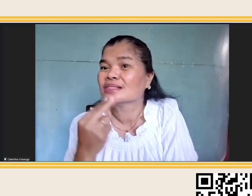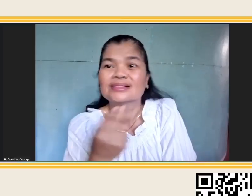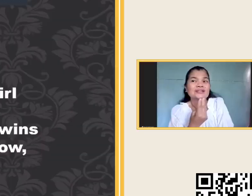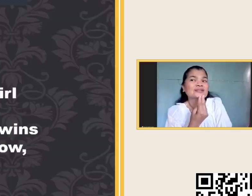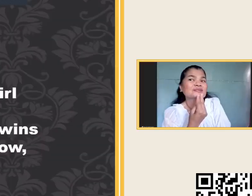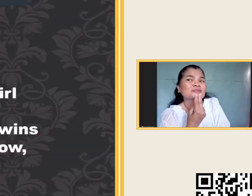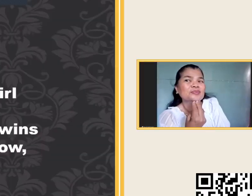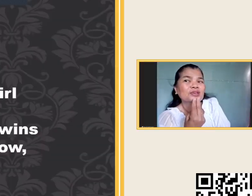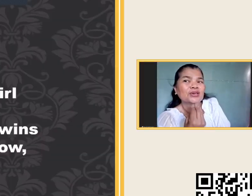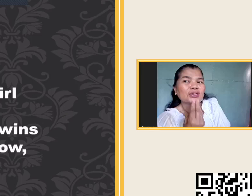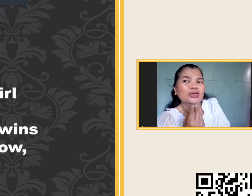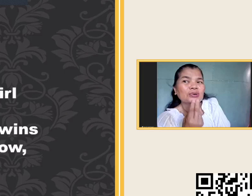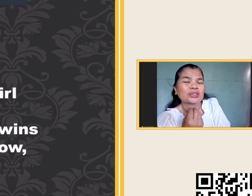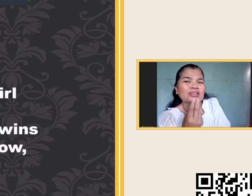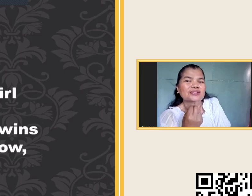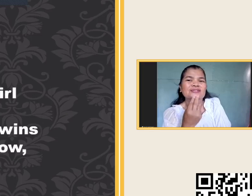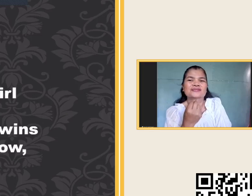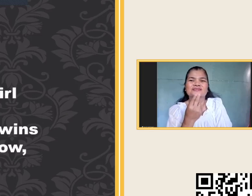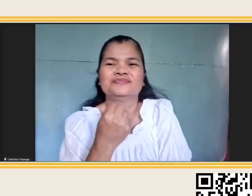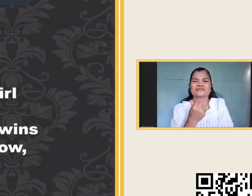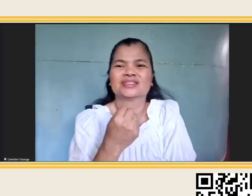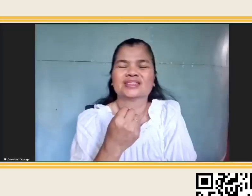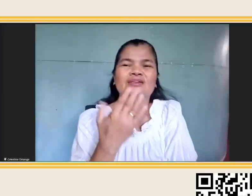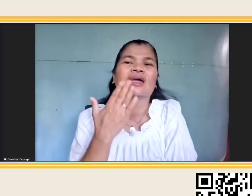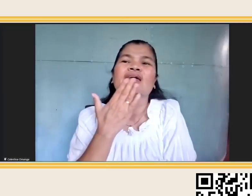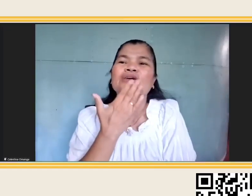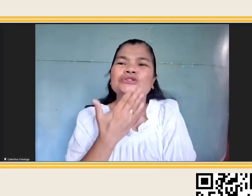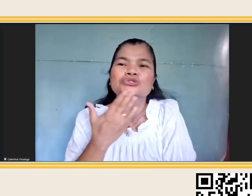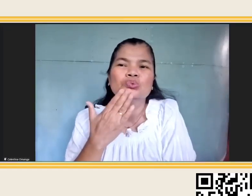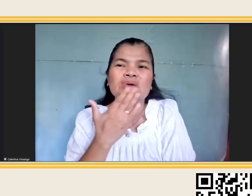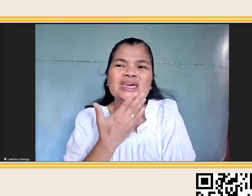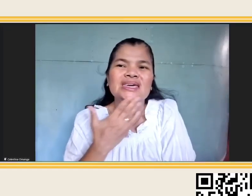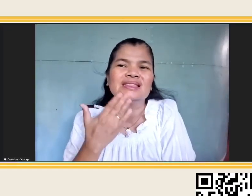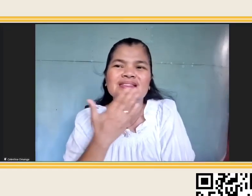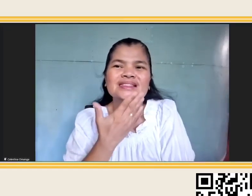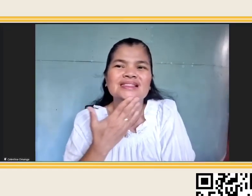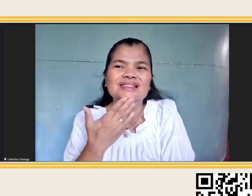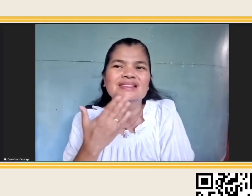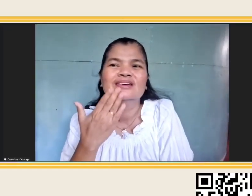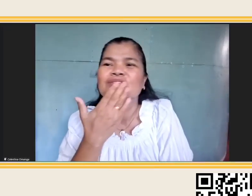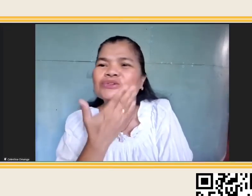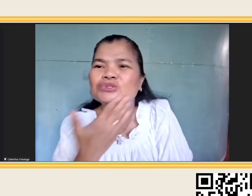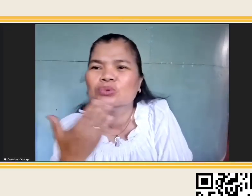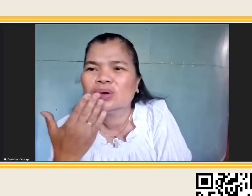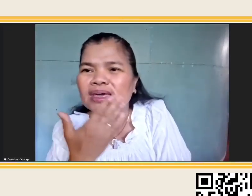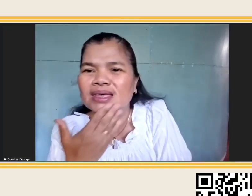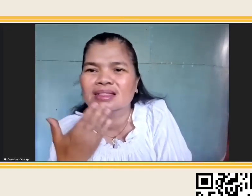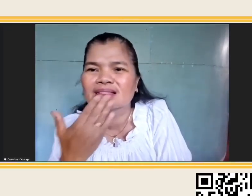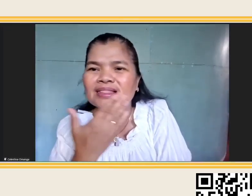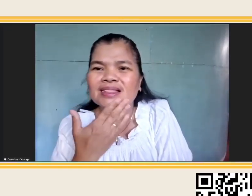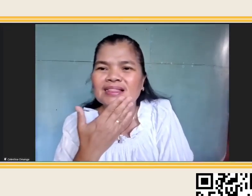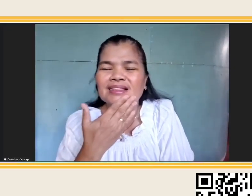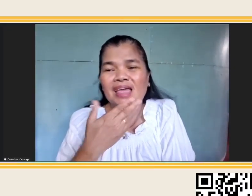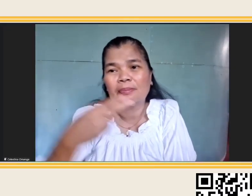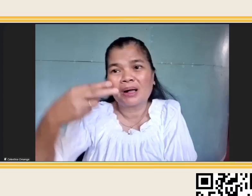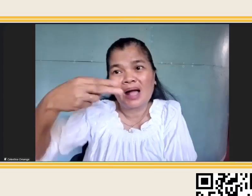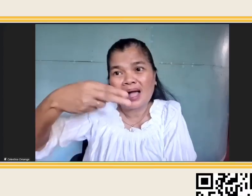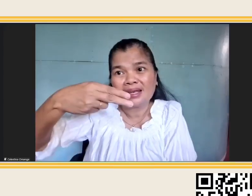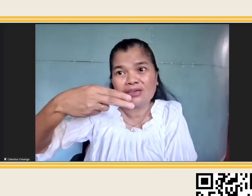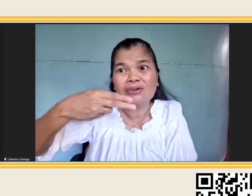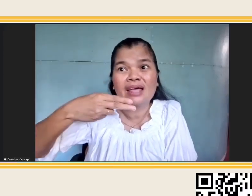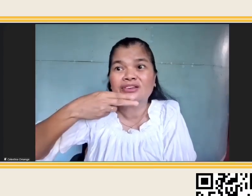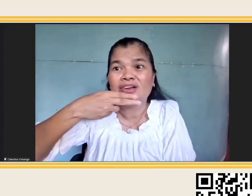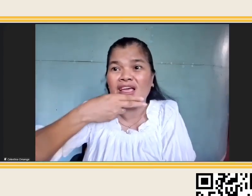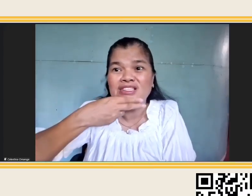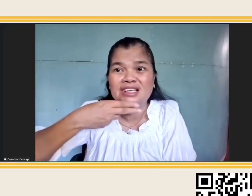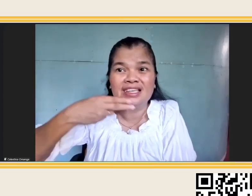cute. Cute. Okay, sweet. Sweet. Kaya pag